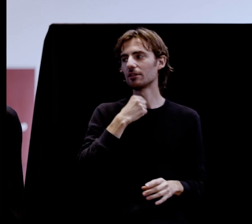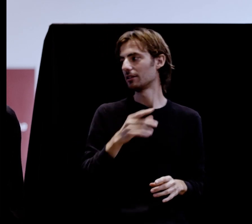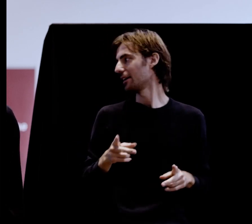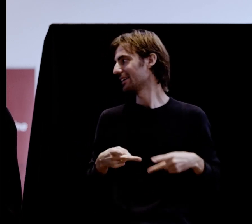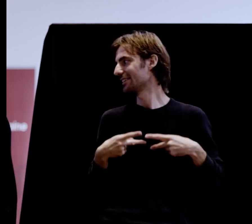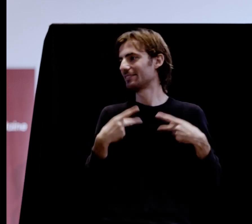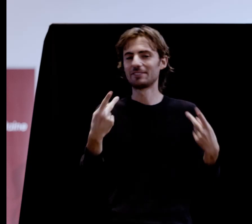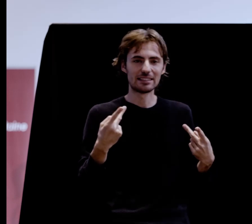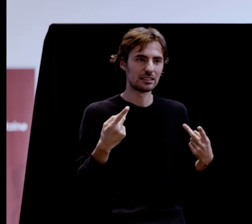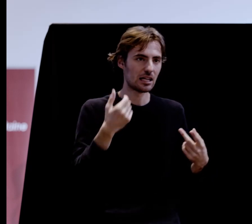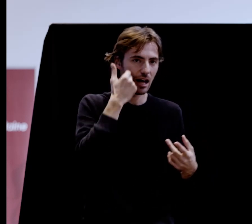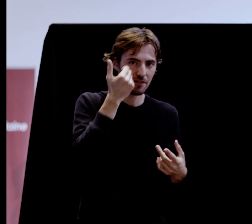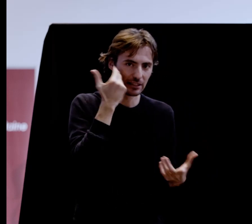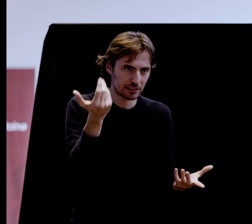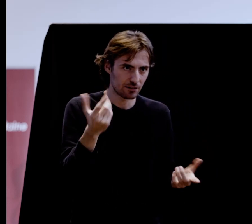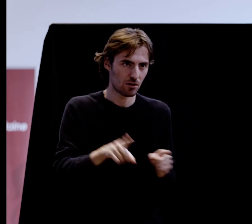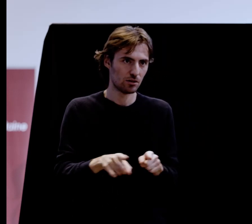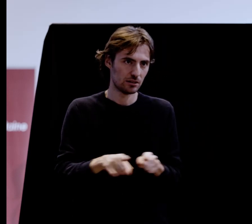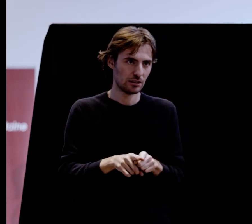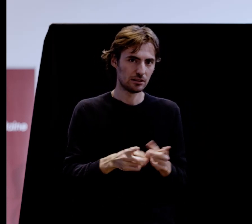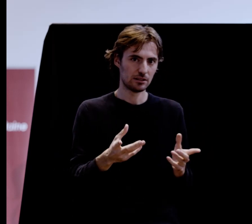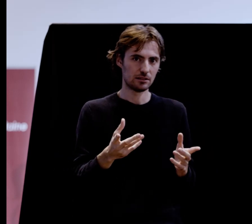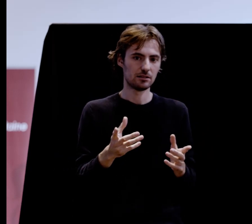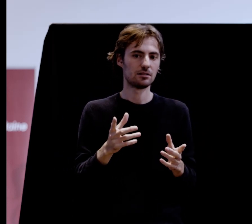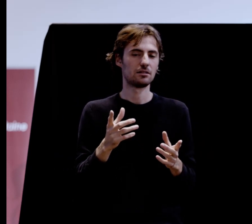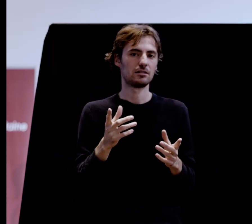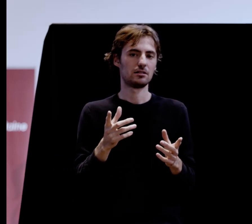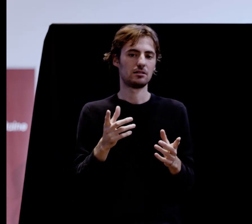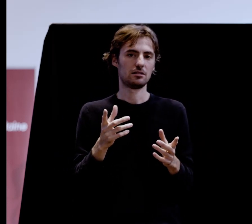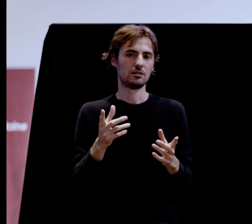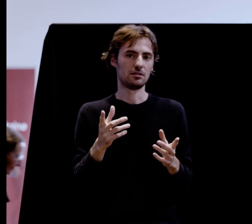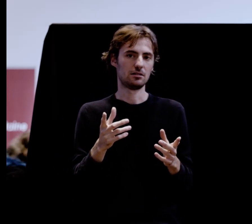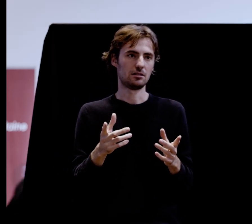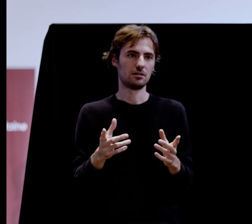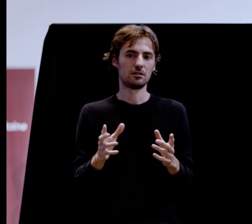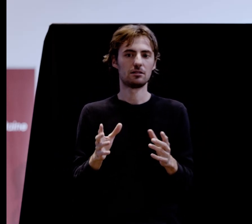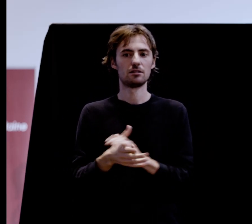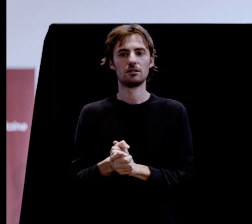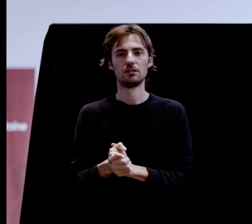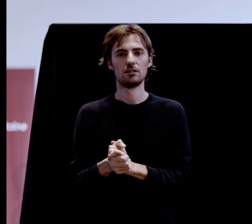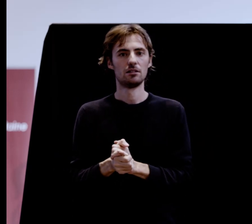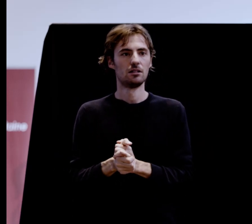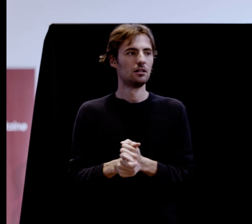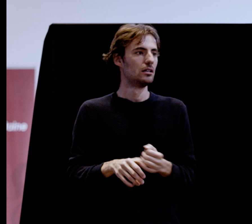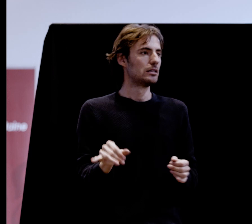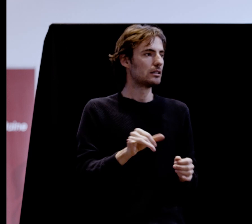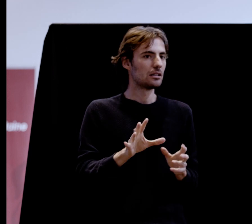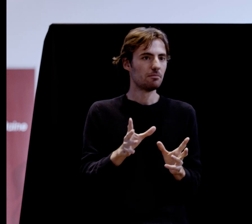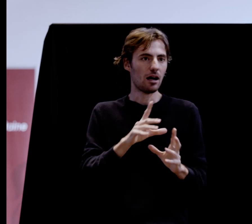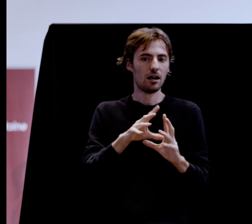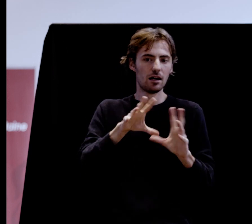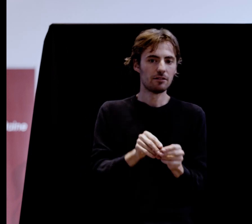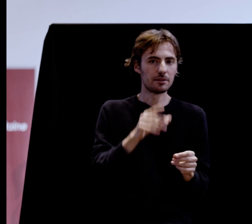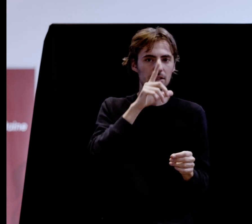affective, à la relation aux autres, en couple, par exemple. Donc, par qui ? Évidemment, les parents, la